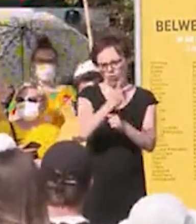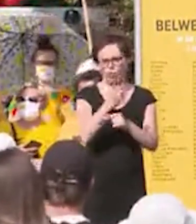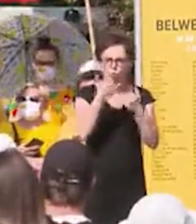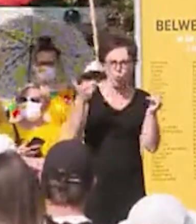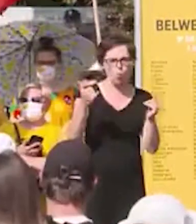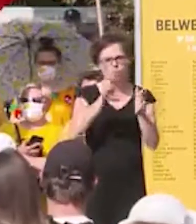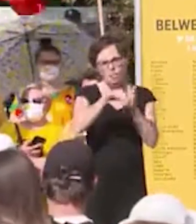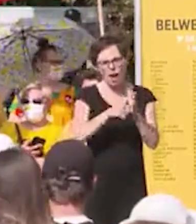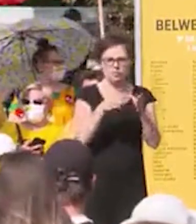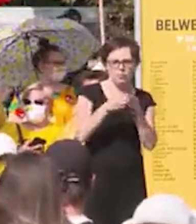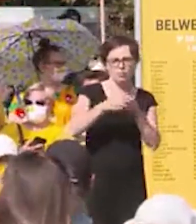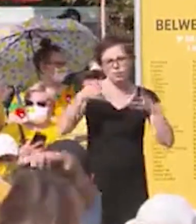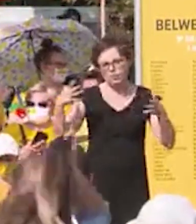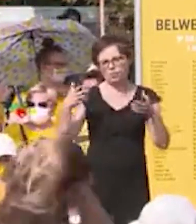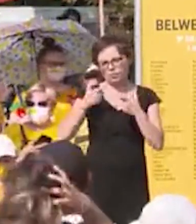kółkach.